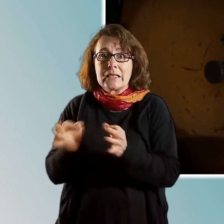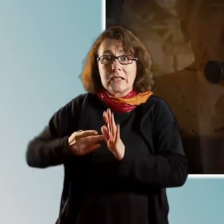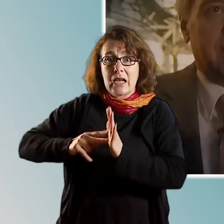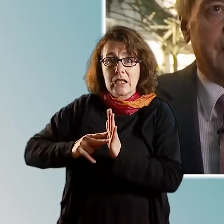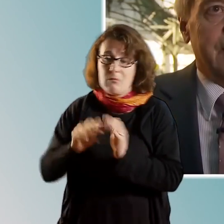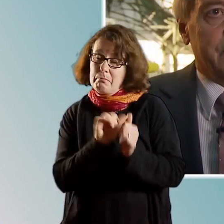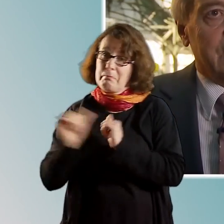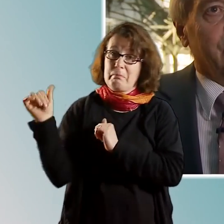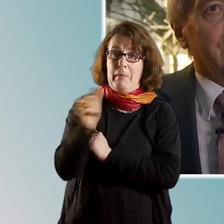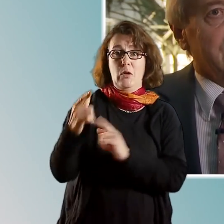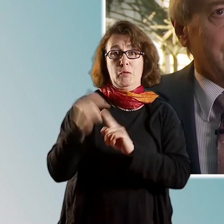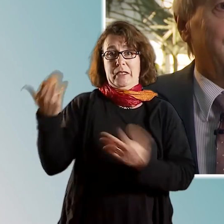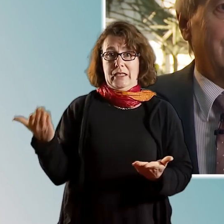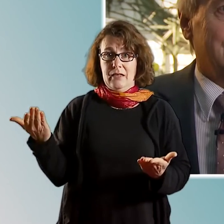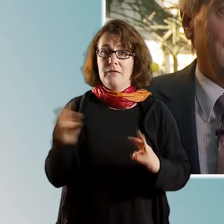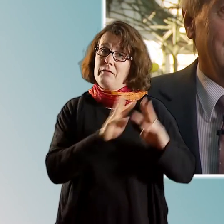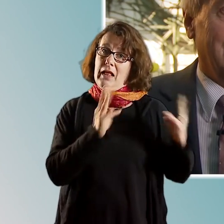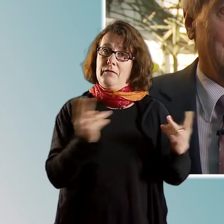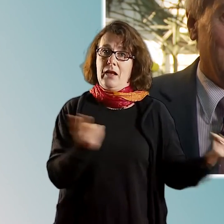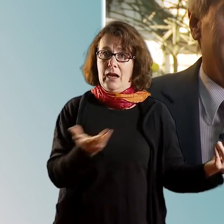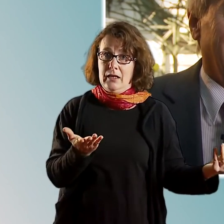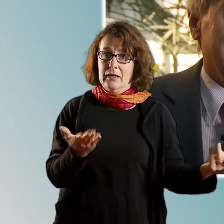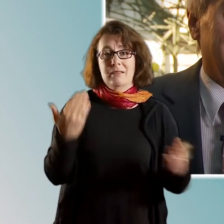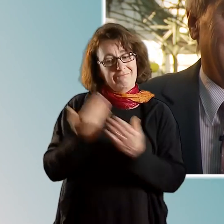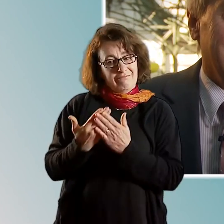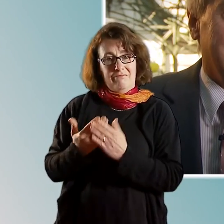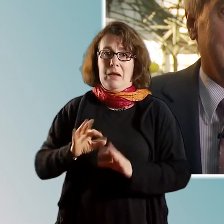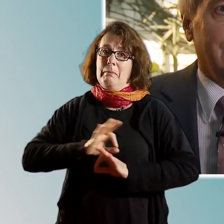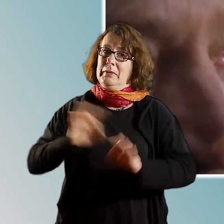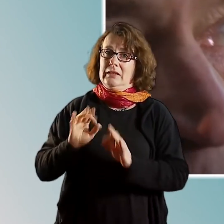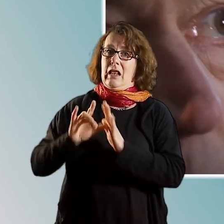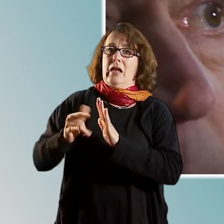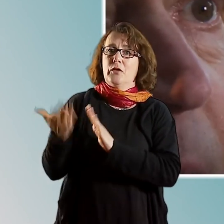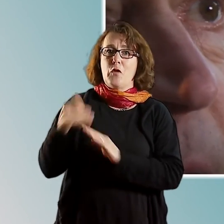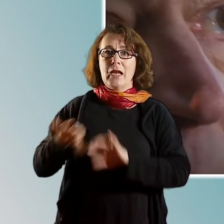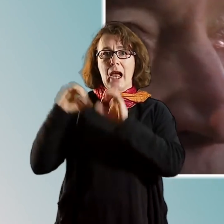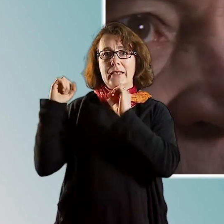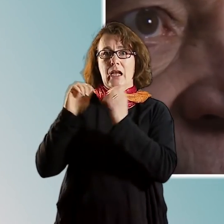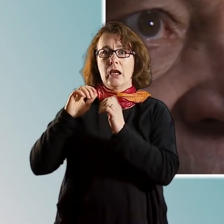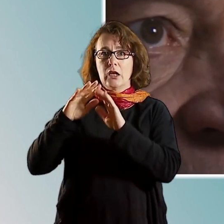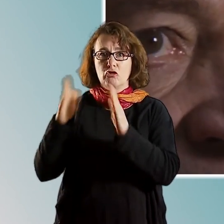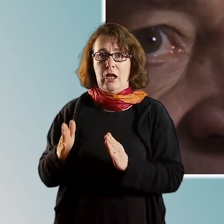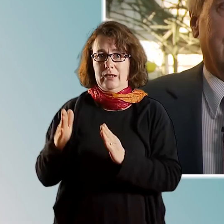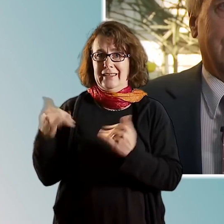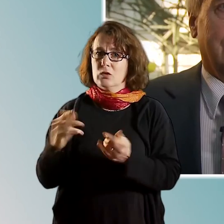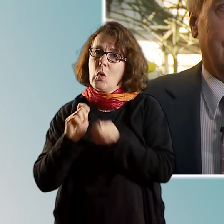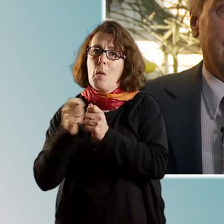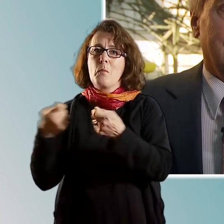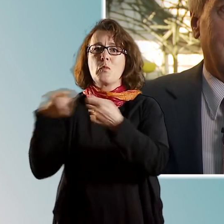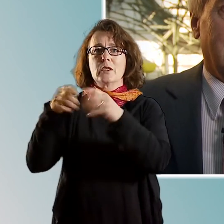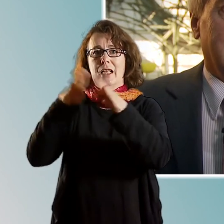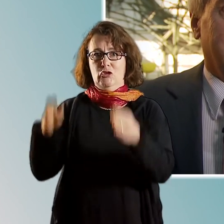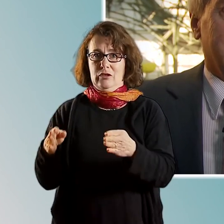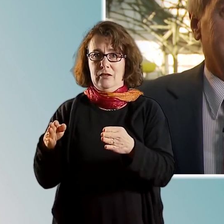überlegen gewesen wäre. Insofern ist das vielleicht sogar die größte Leistung der Reichsanstalt und der Bundesanstalt. Die Erfolge in der